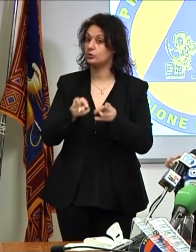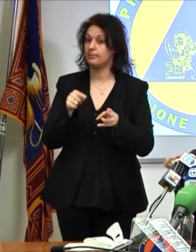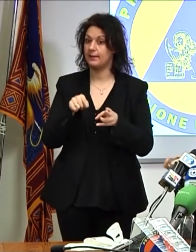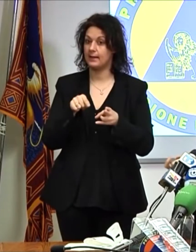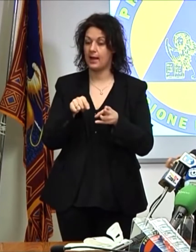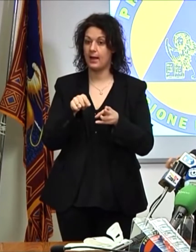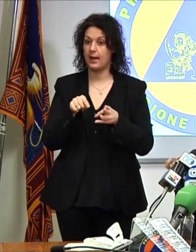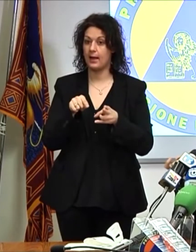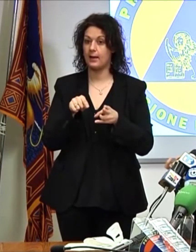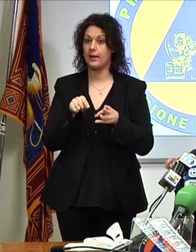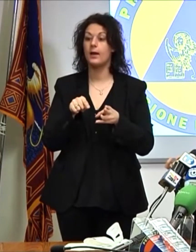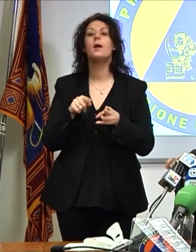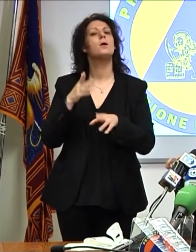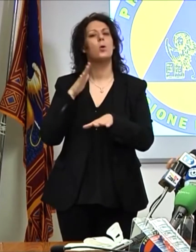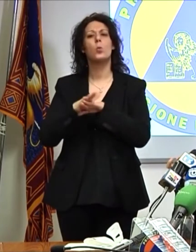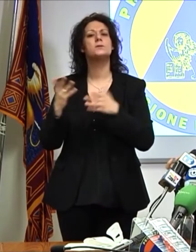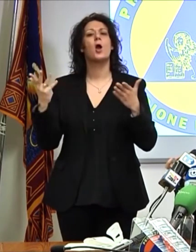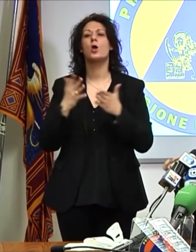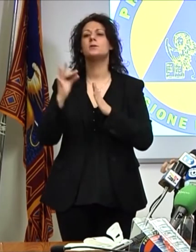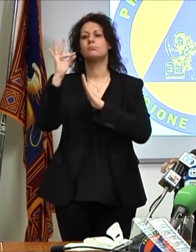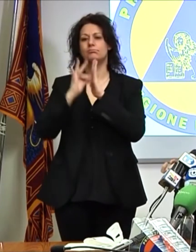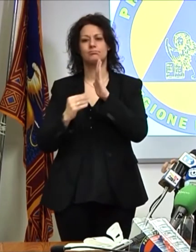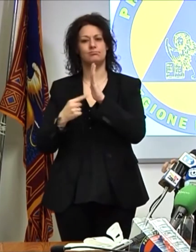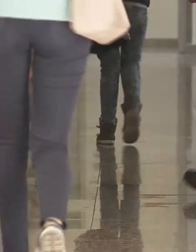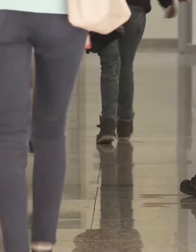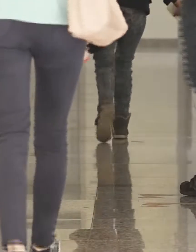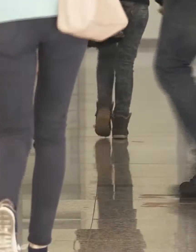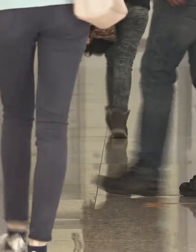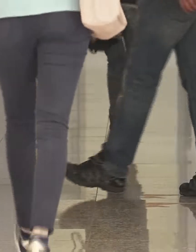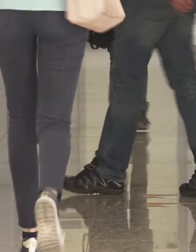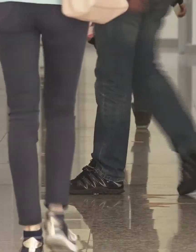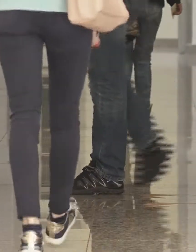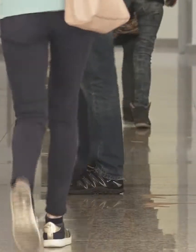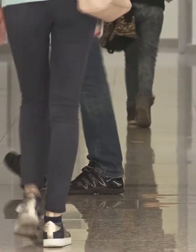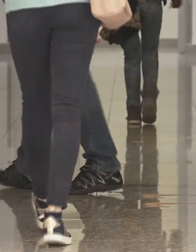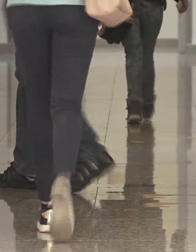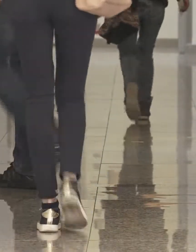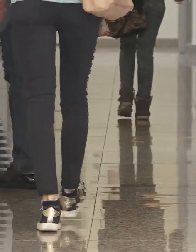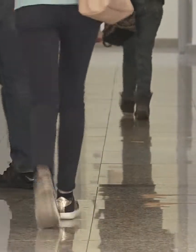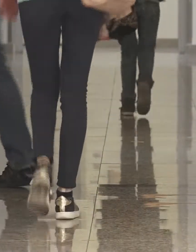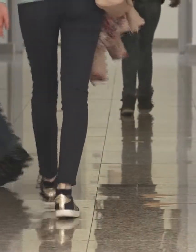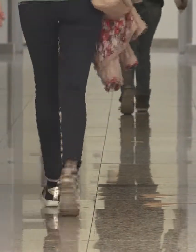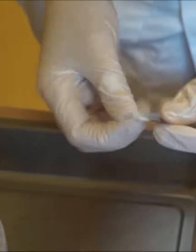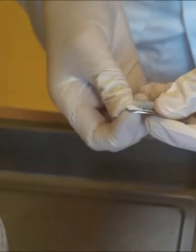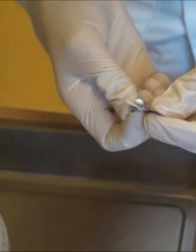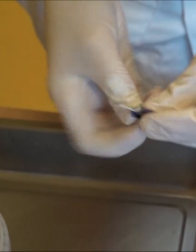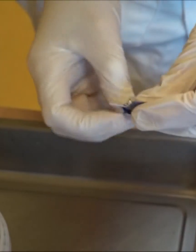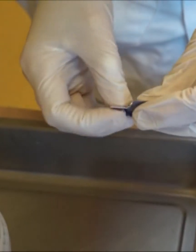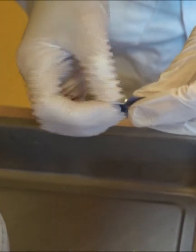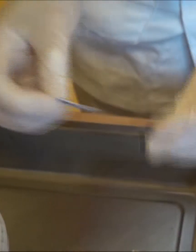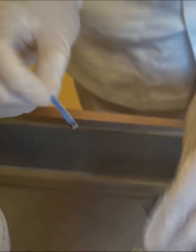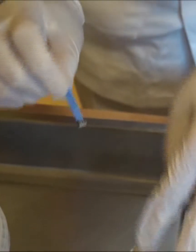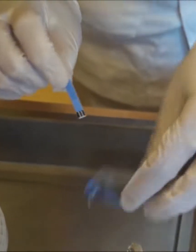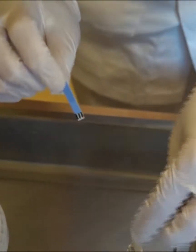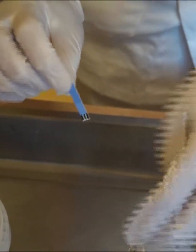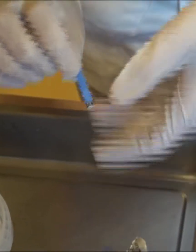gli accorgimenti che oggi sono previsti, quindi misurazione della febbre e dispositivi, quindi guanti e mascherine.